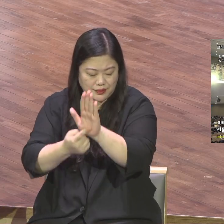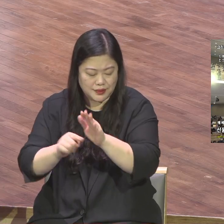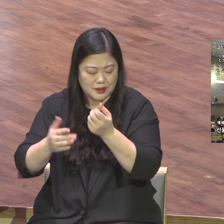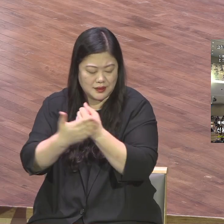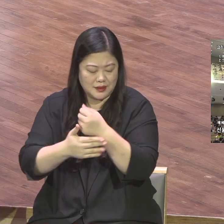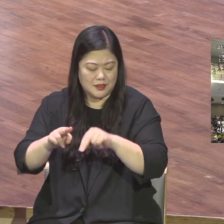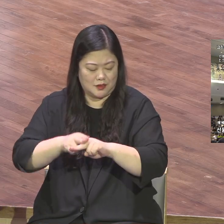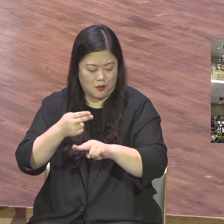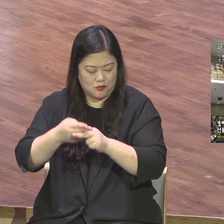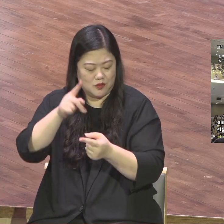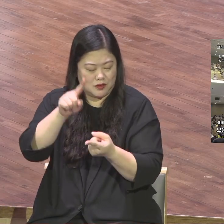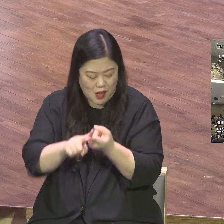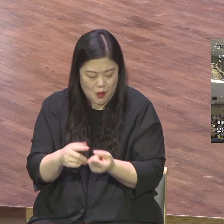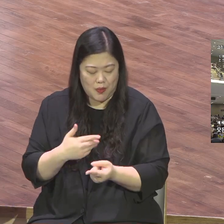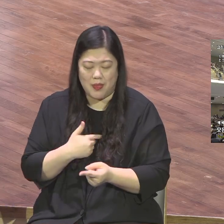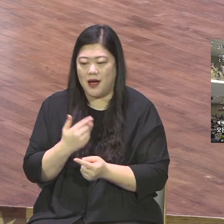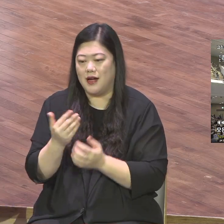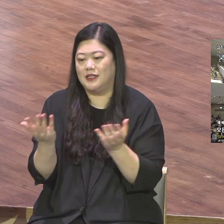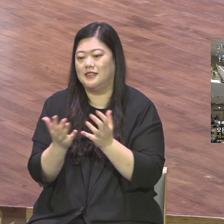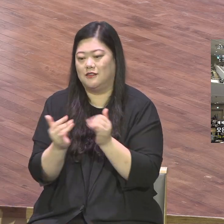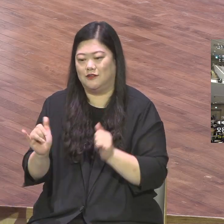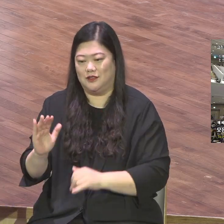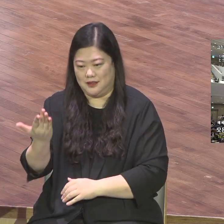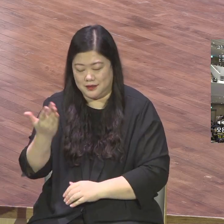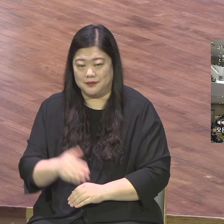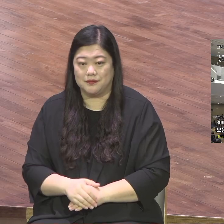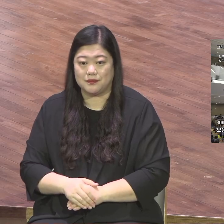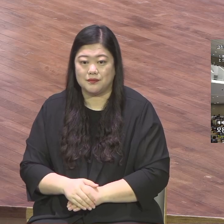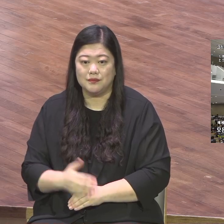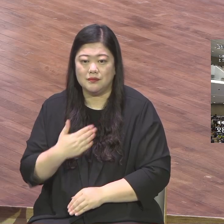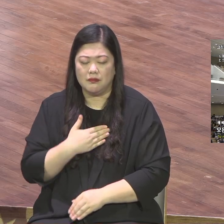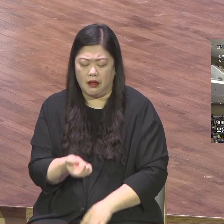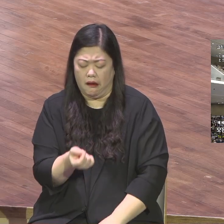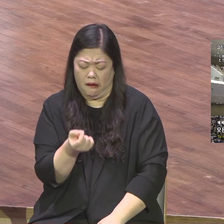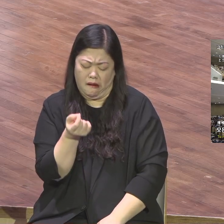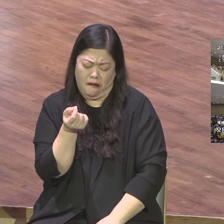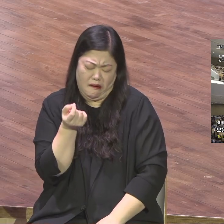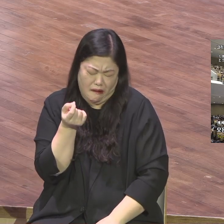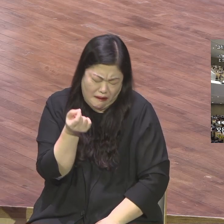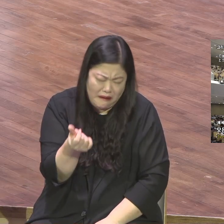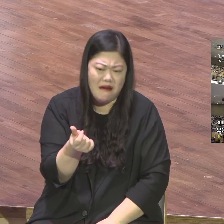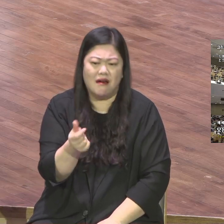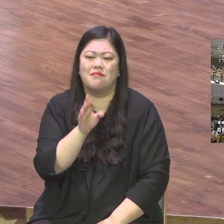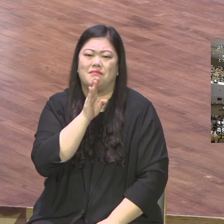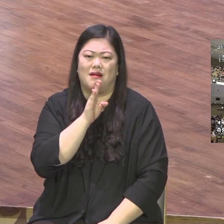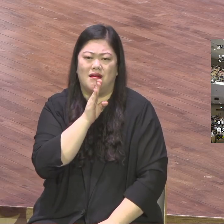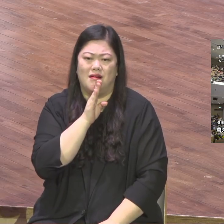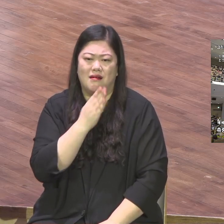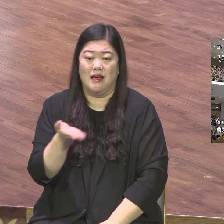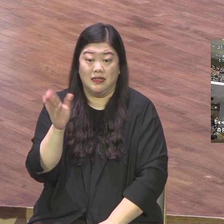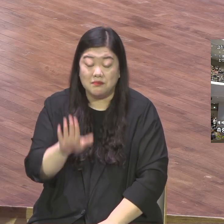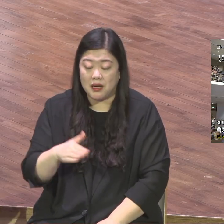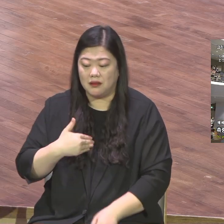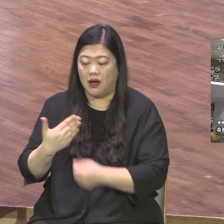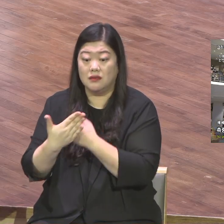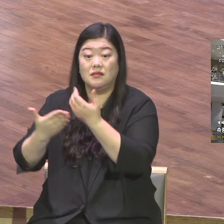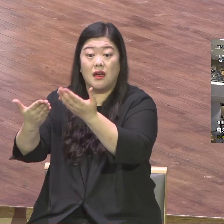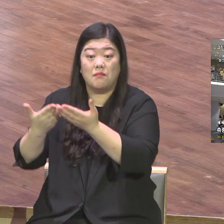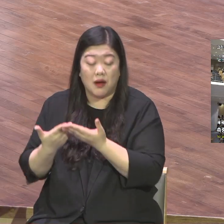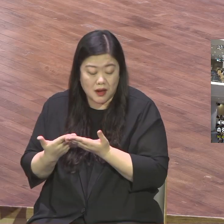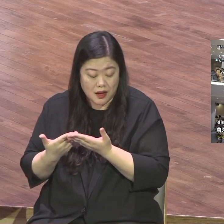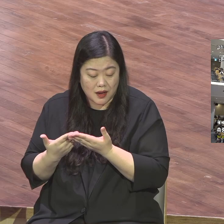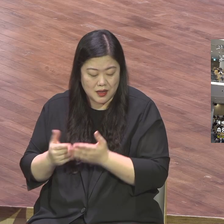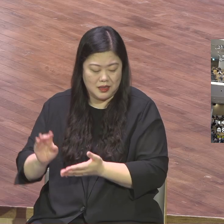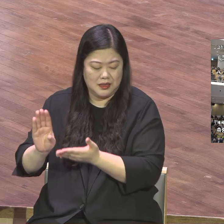따라 내가 일꾼이 되었노라. 모든 성도 중에 지극히 작은 자보다 더 작은 나에게 이 은혜를 주신 것은 측량할 수